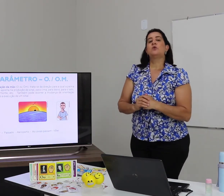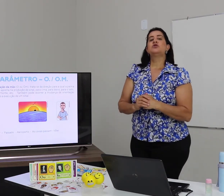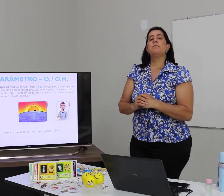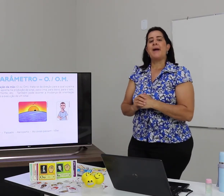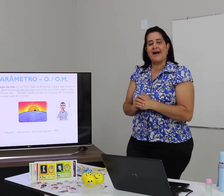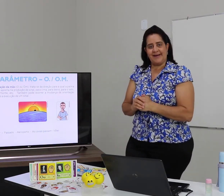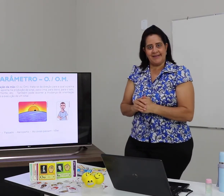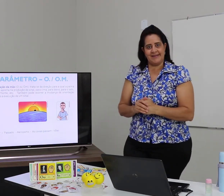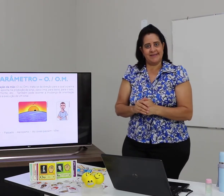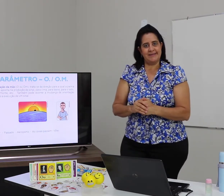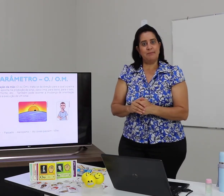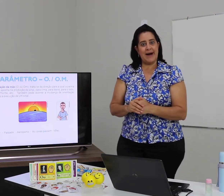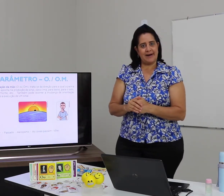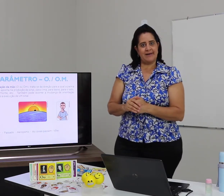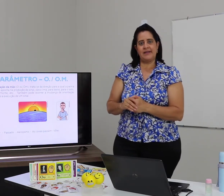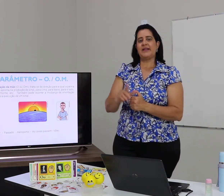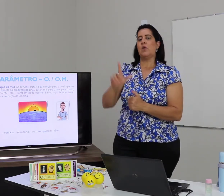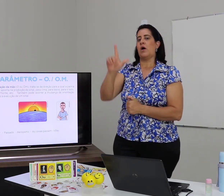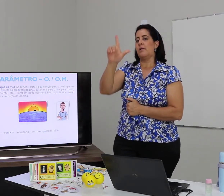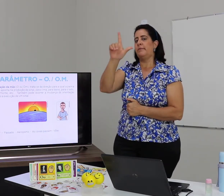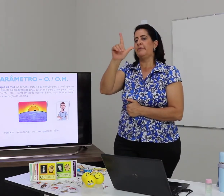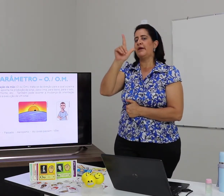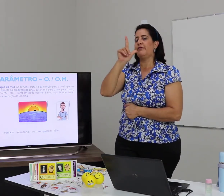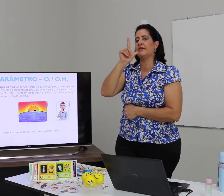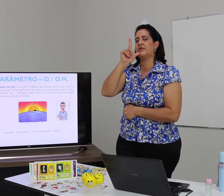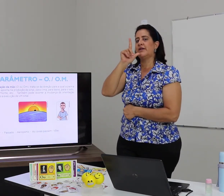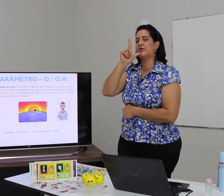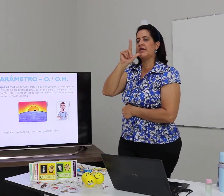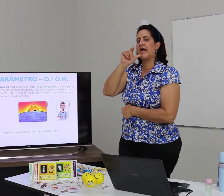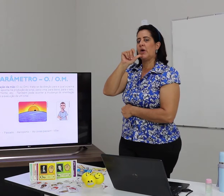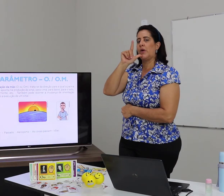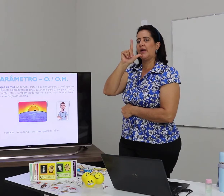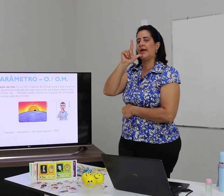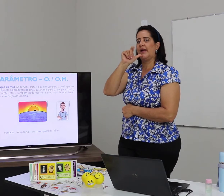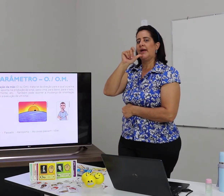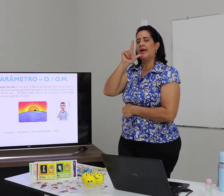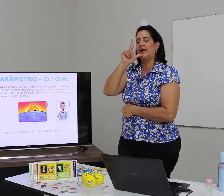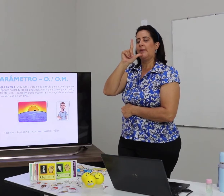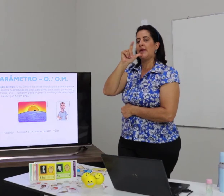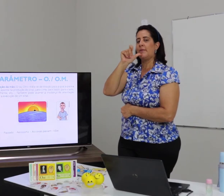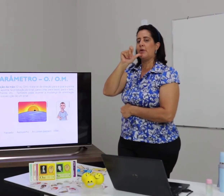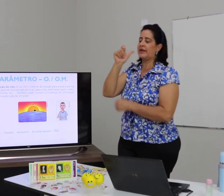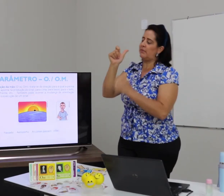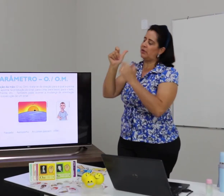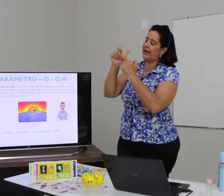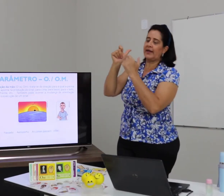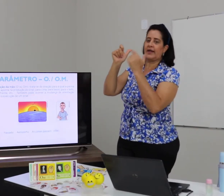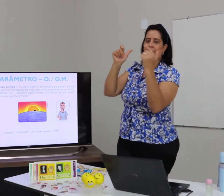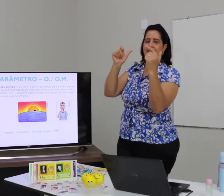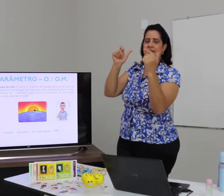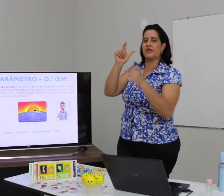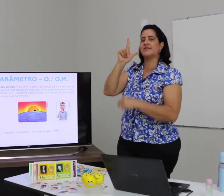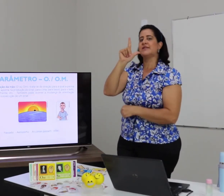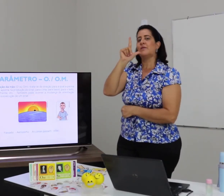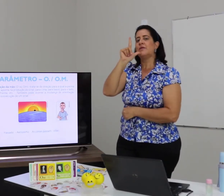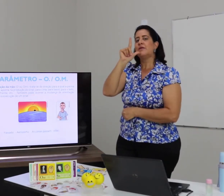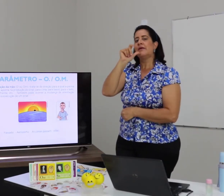de mar. Mar. Então, ó, primeiro eu faço o sinal de água. A minha palma da mão está aqui, ó, nessa direção.